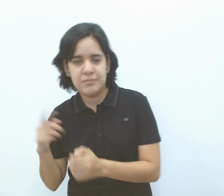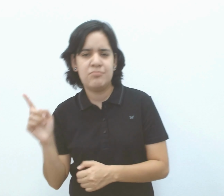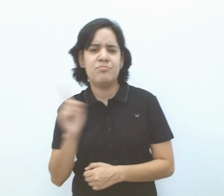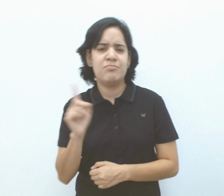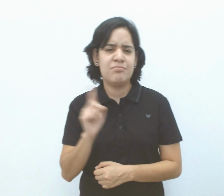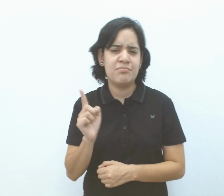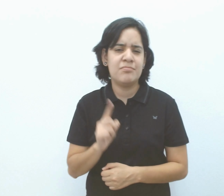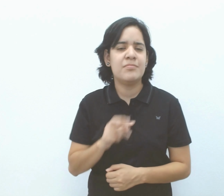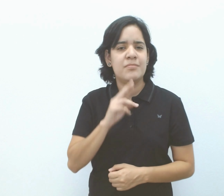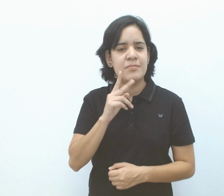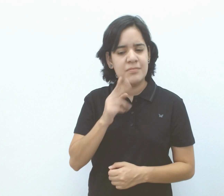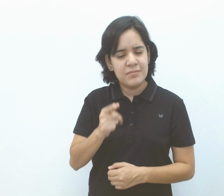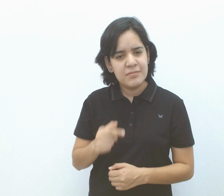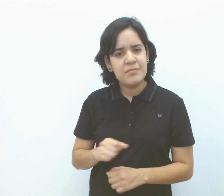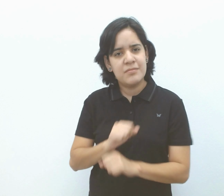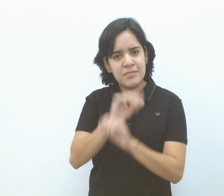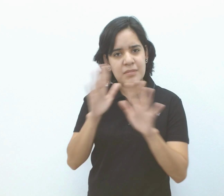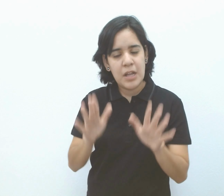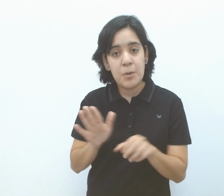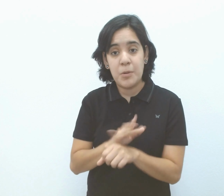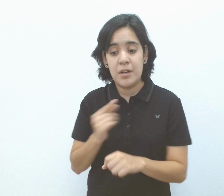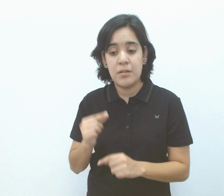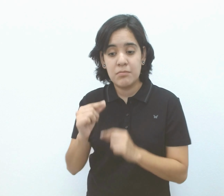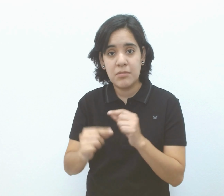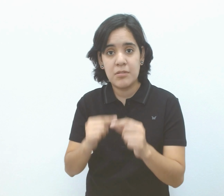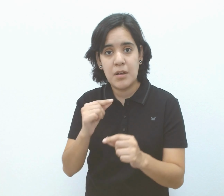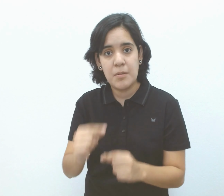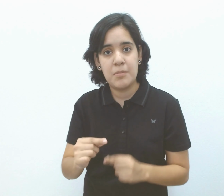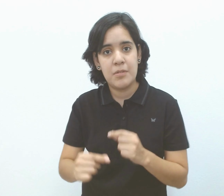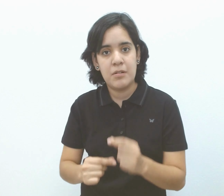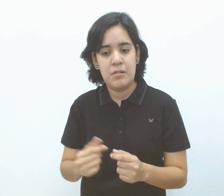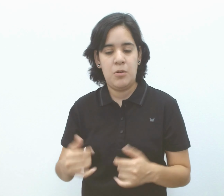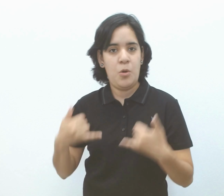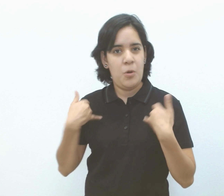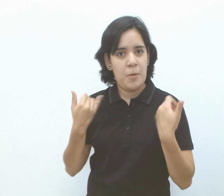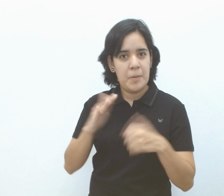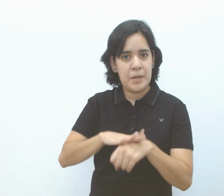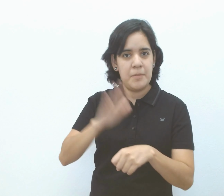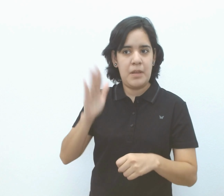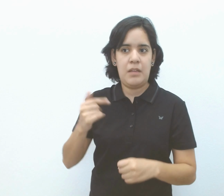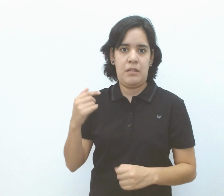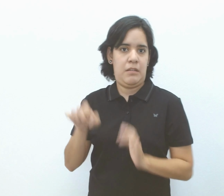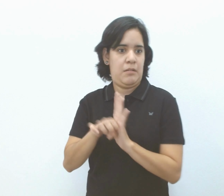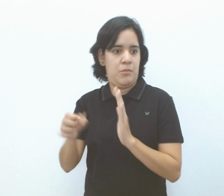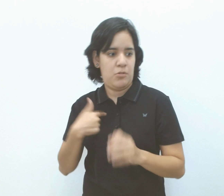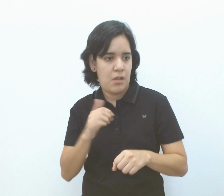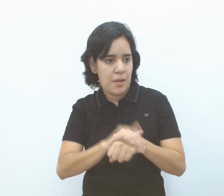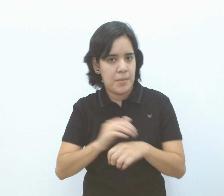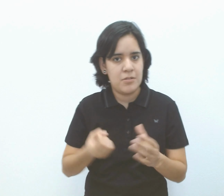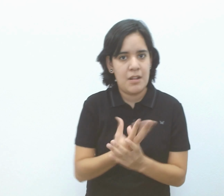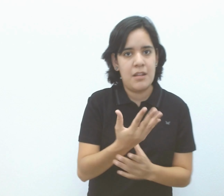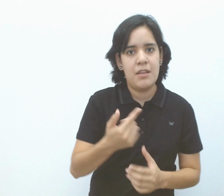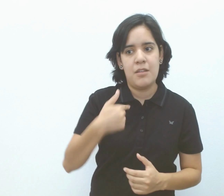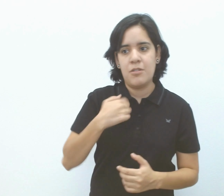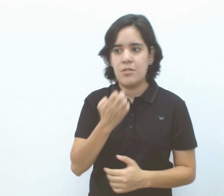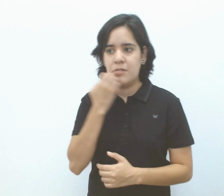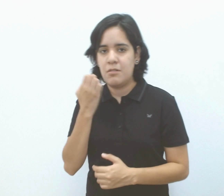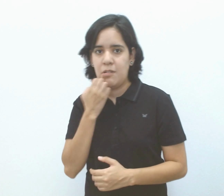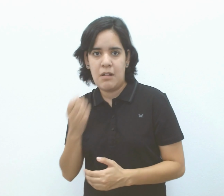juguete, sino con la escuela o con un examen o con las salidas con los amigos o con otro tipo de cosas, pero generamos este vínculo